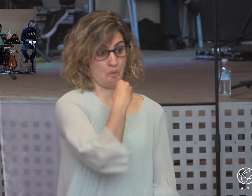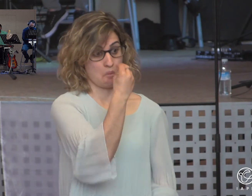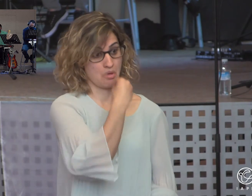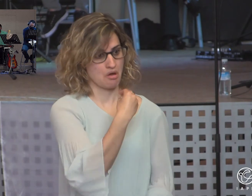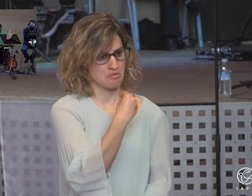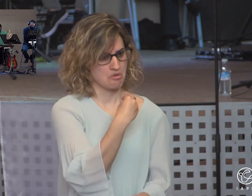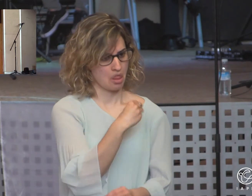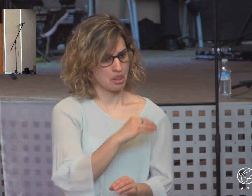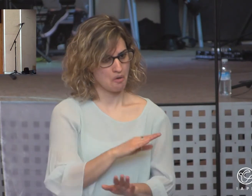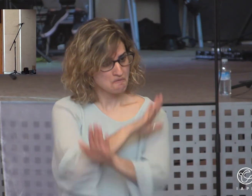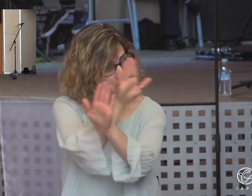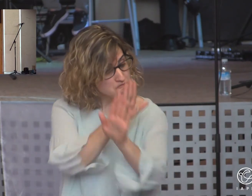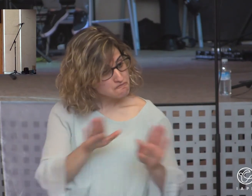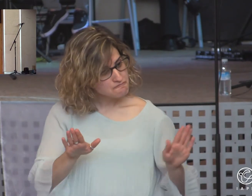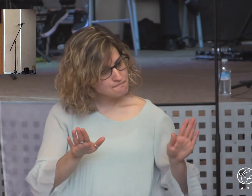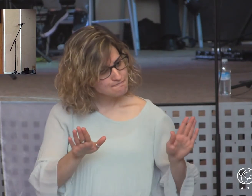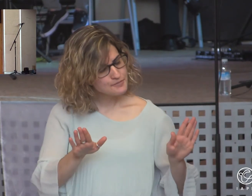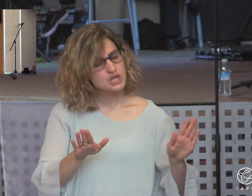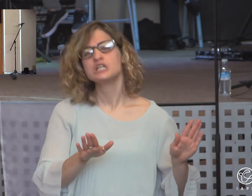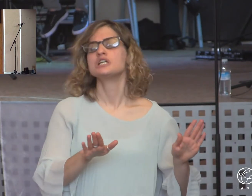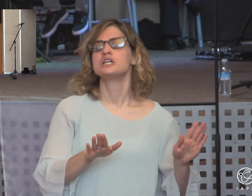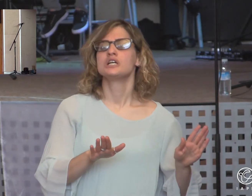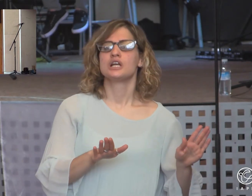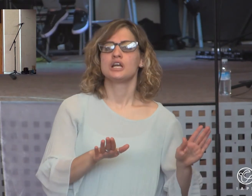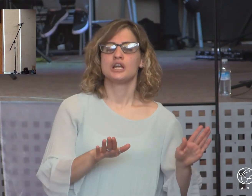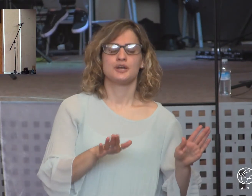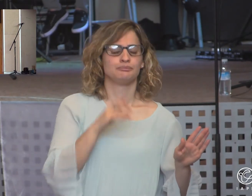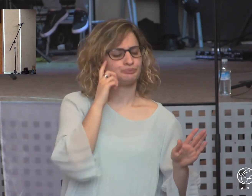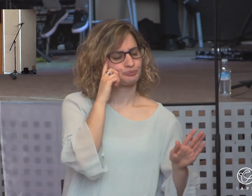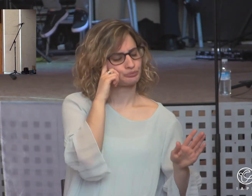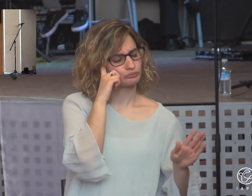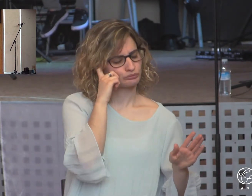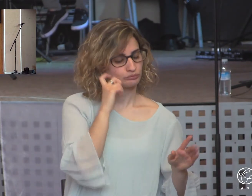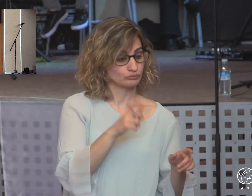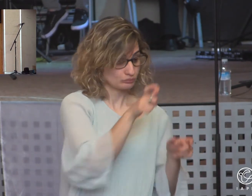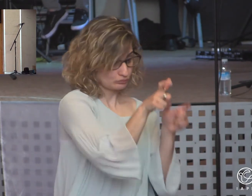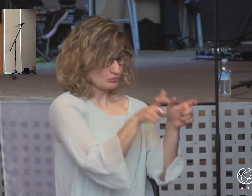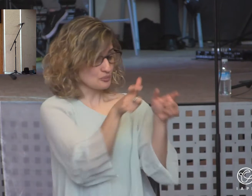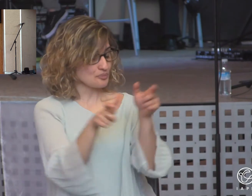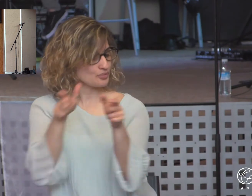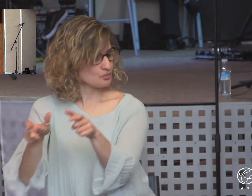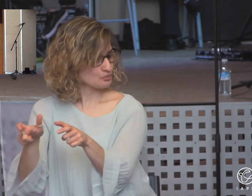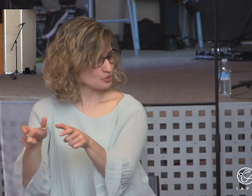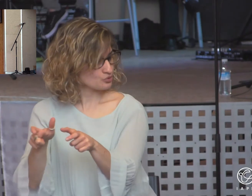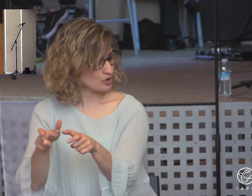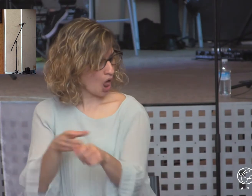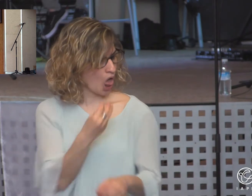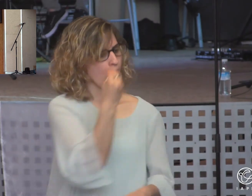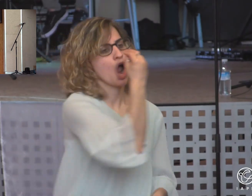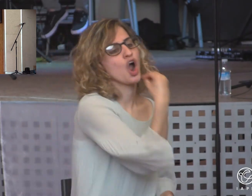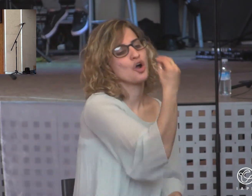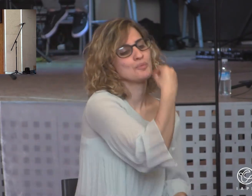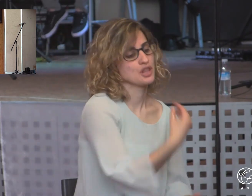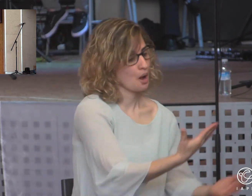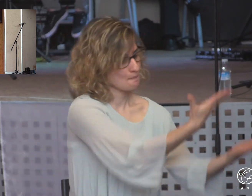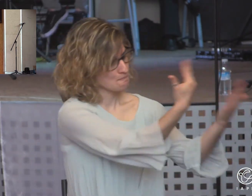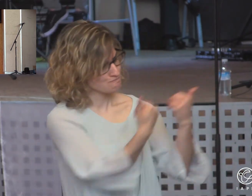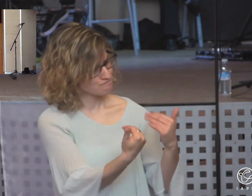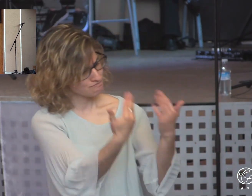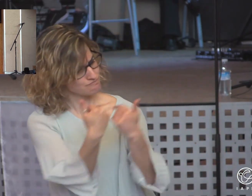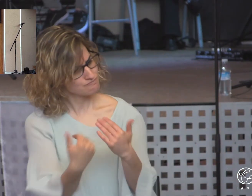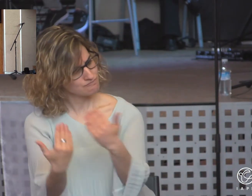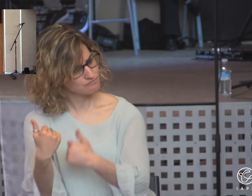podamos volver nuevamente pues a usar. Llenaron 12 cestas con los pedazos.